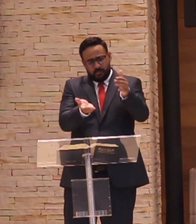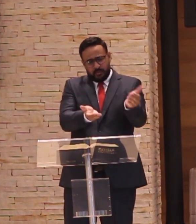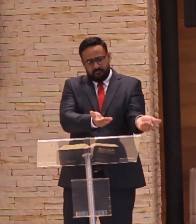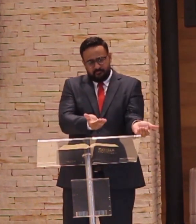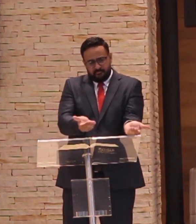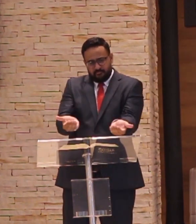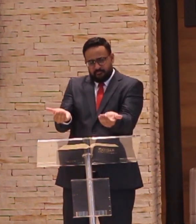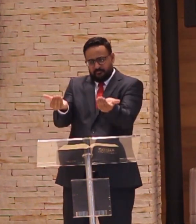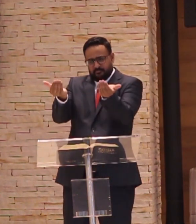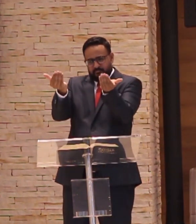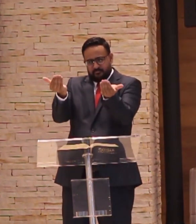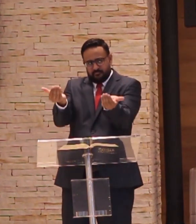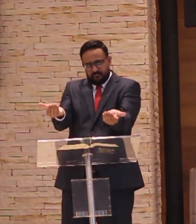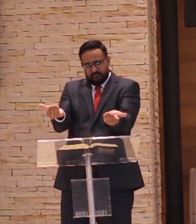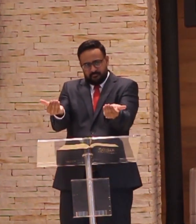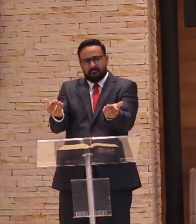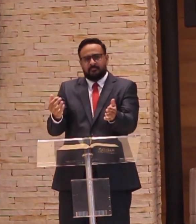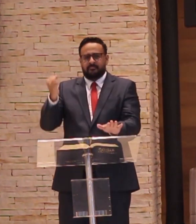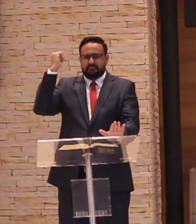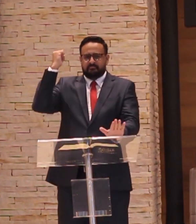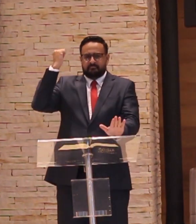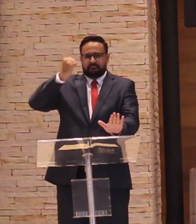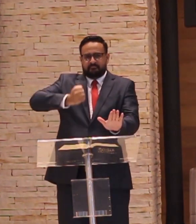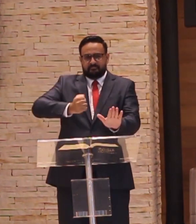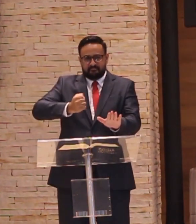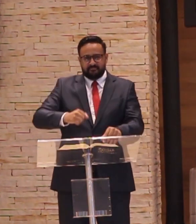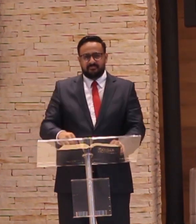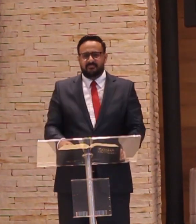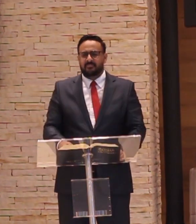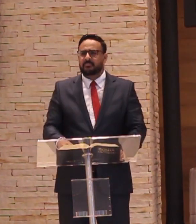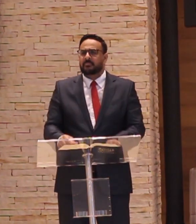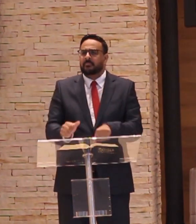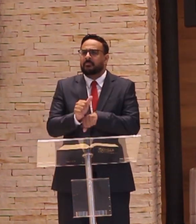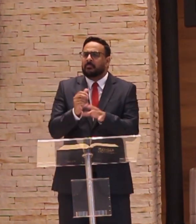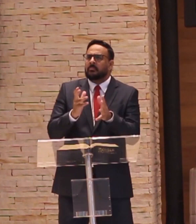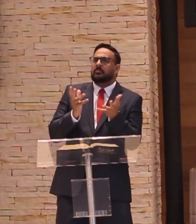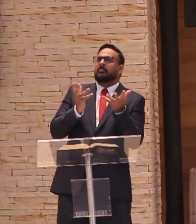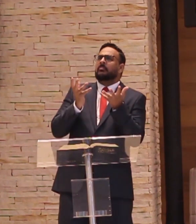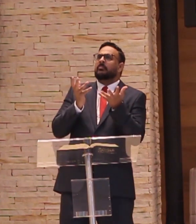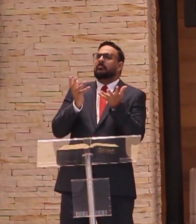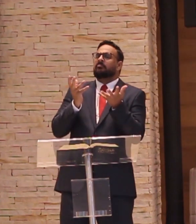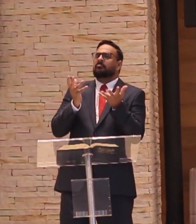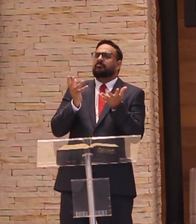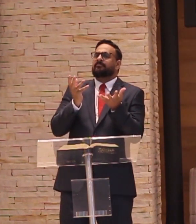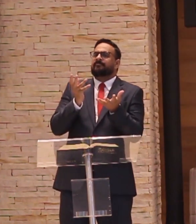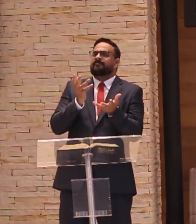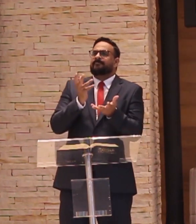monte Moriá junto com seu filho e oferece ele em sacrifício a mim.